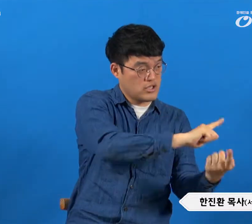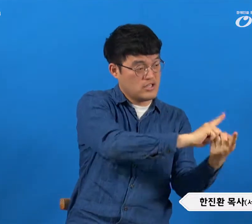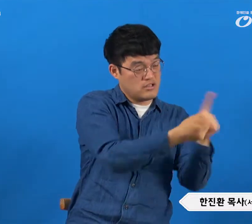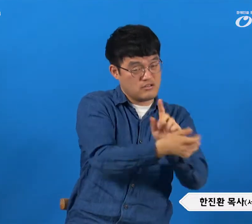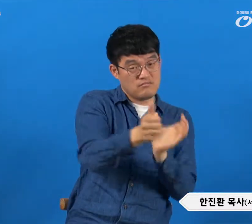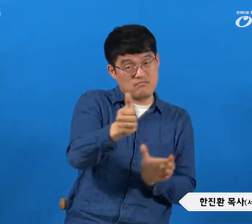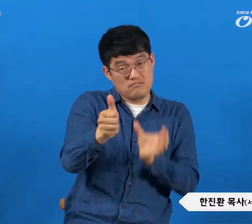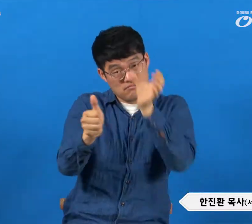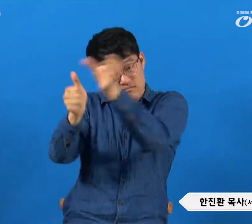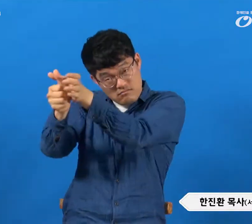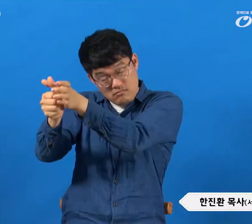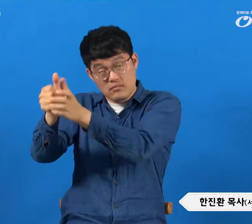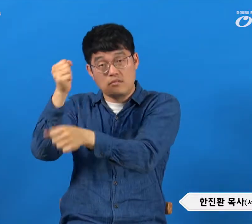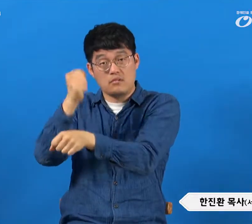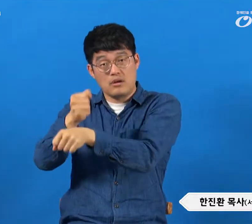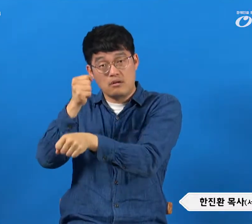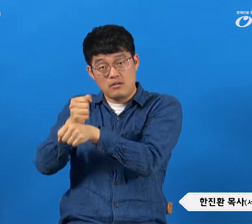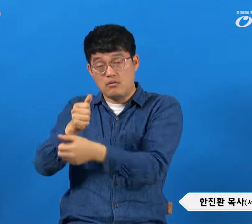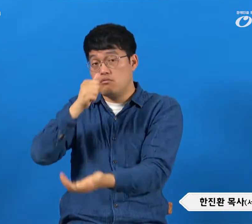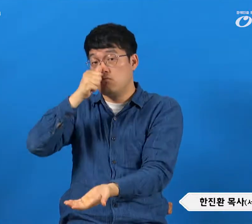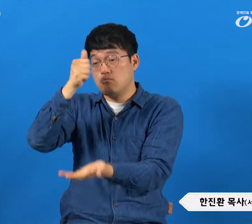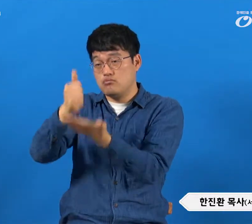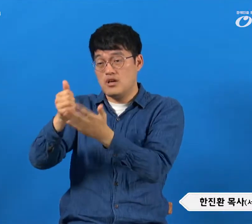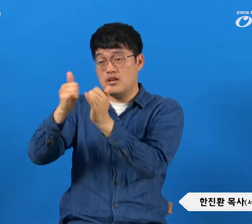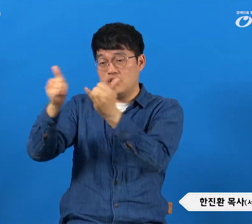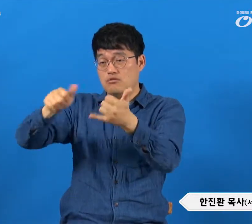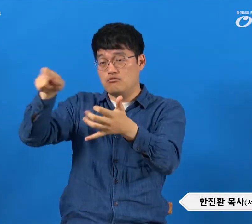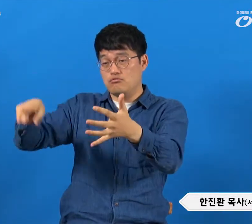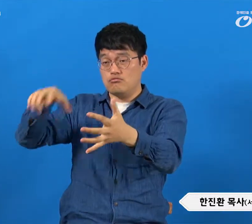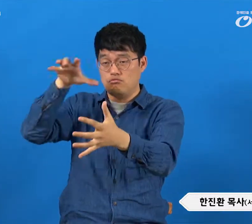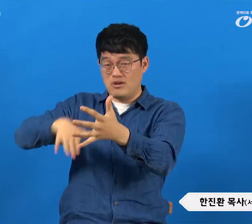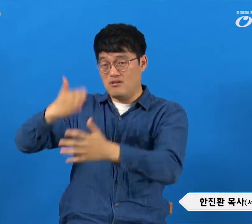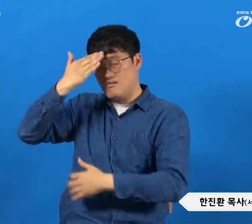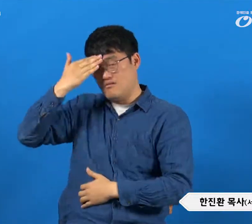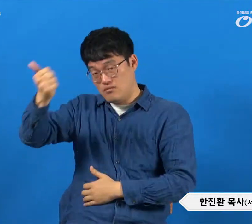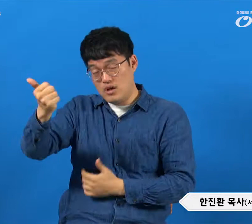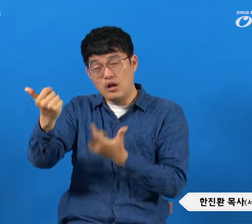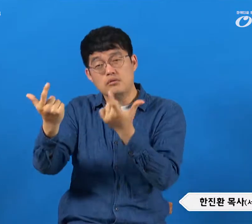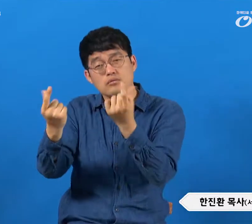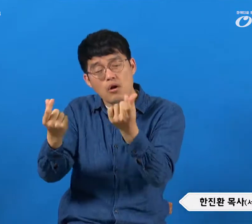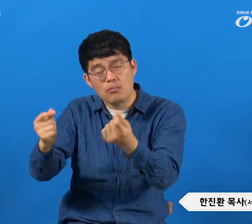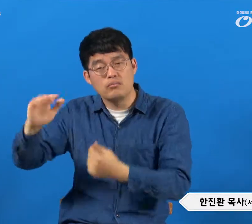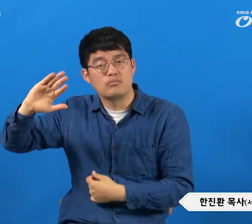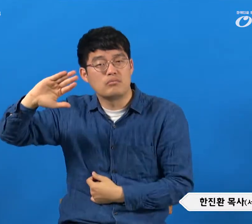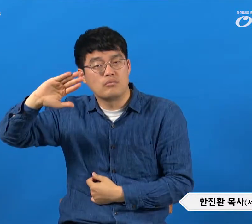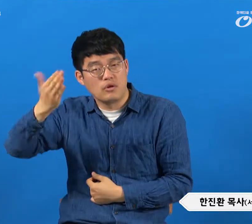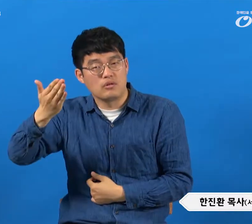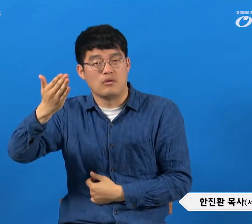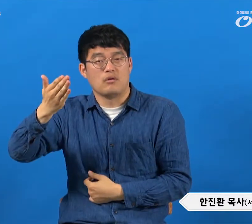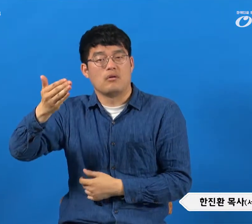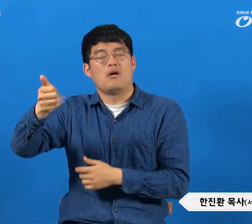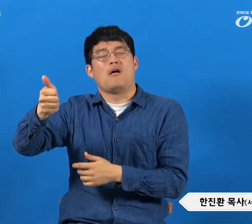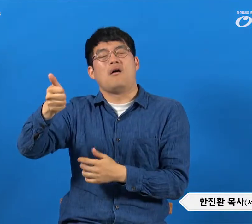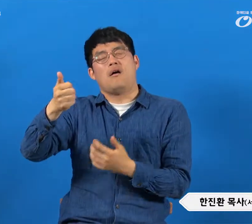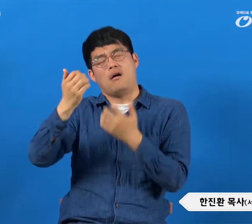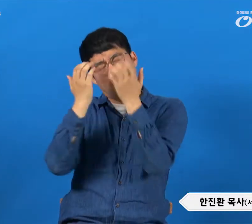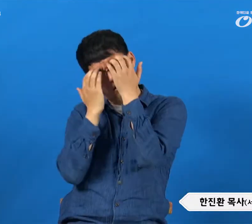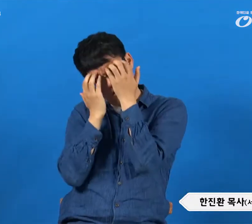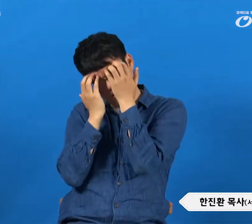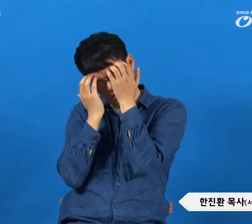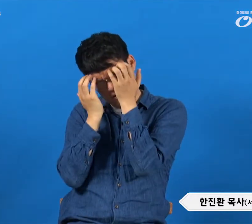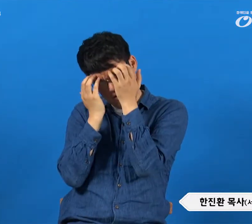대신 짊어졌는데, 그래서 죄인 중에 죄인이 되셨습니다. 그 죄인 예수를